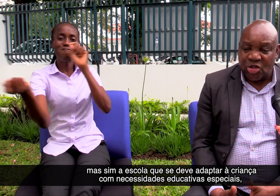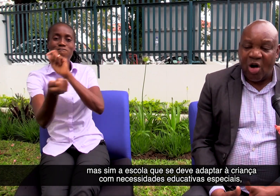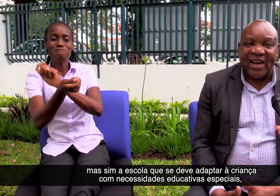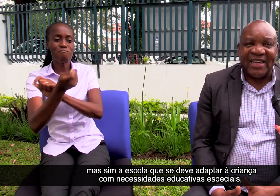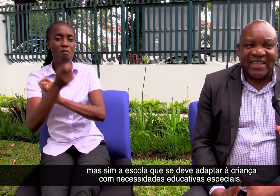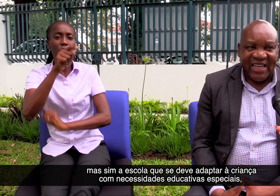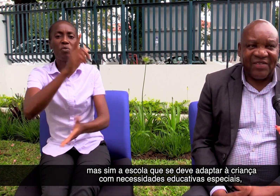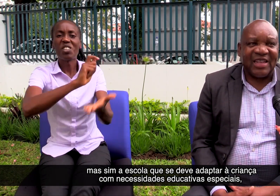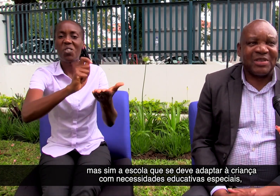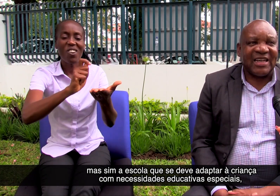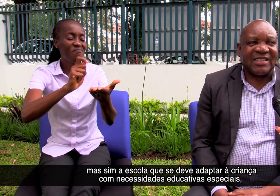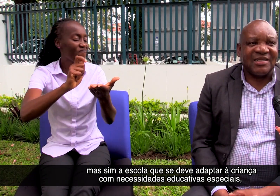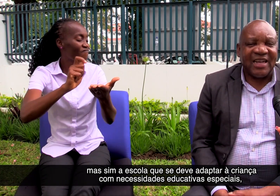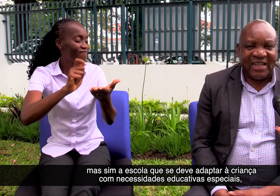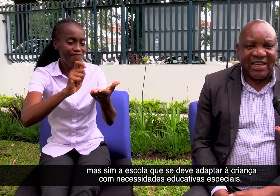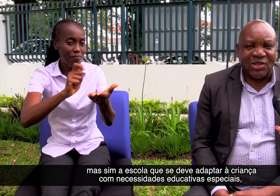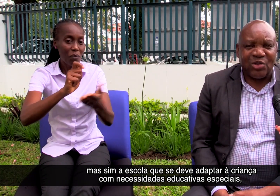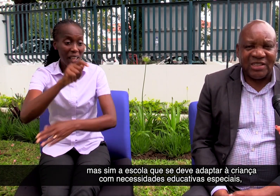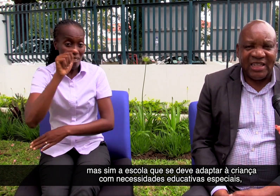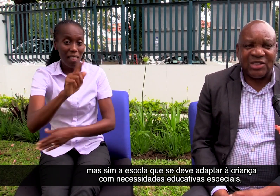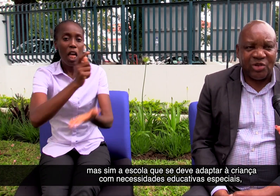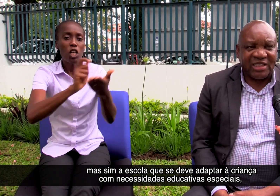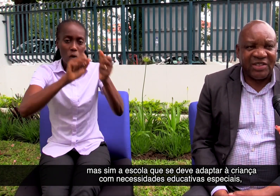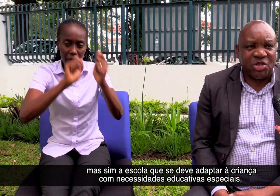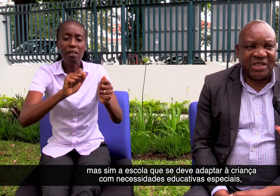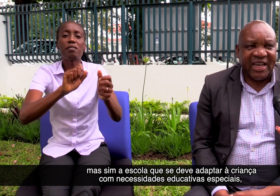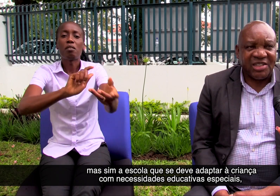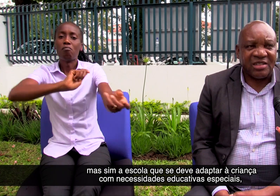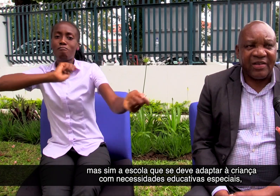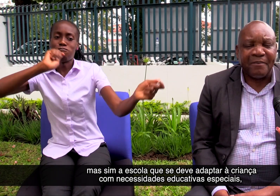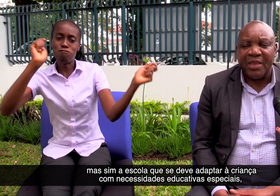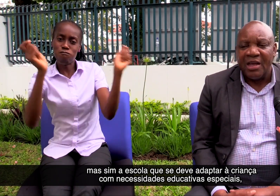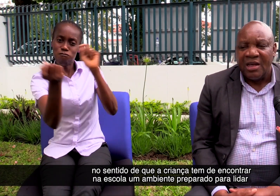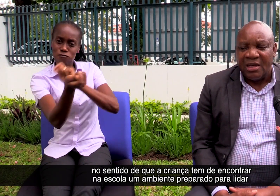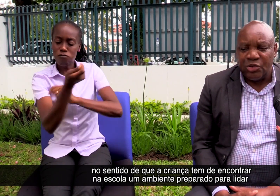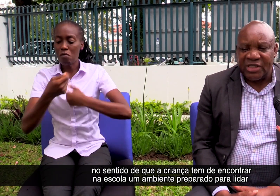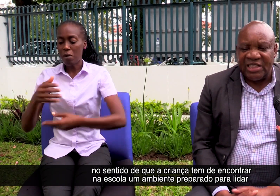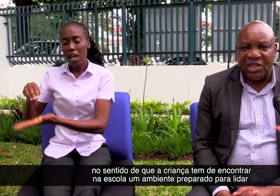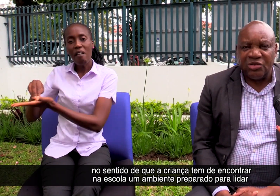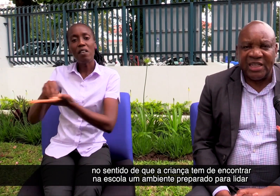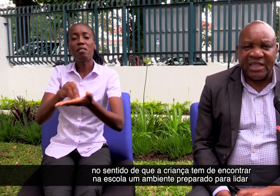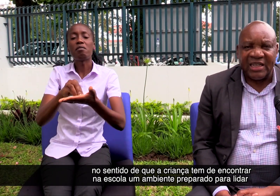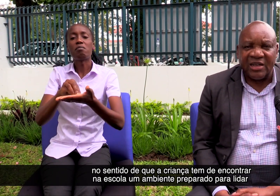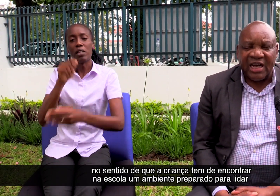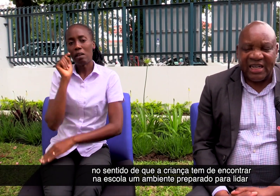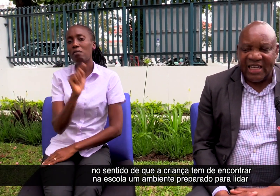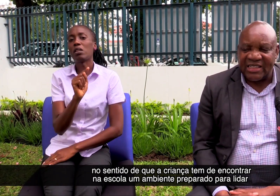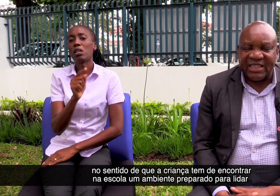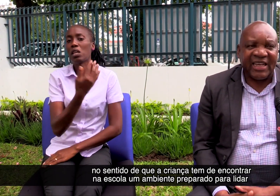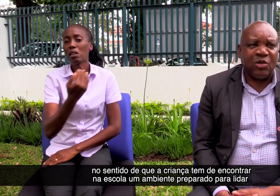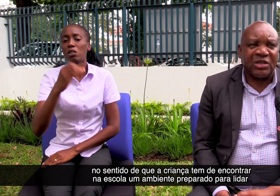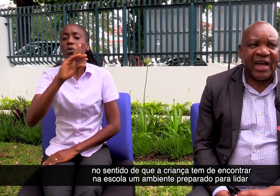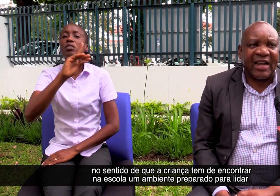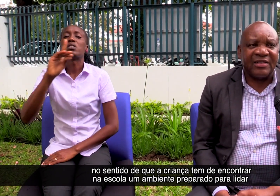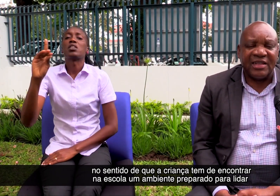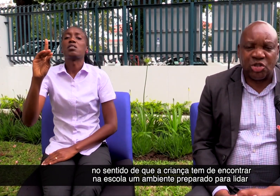a escola que deve adaptar-se à criança com necessidades educativas especiais. no sentido de que a criança tem